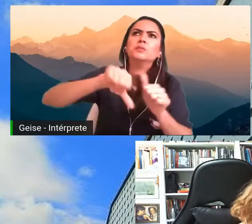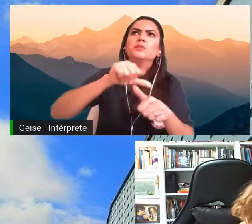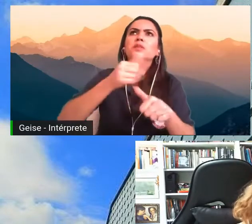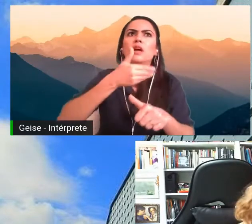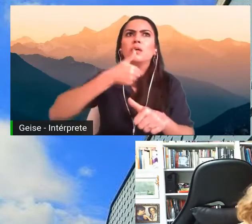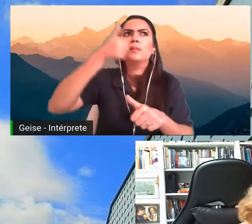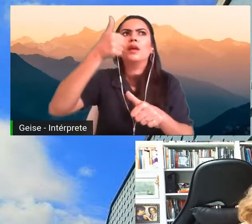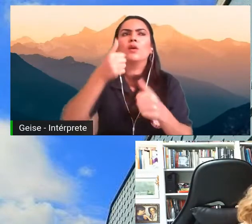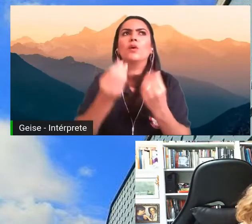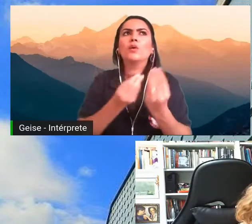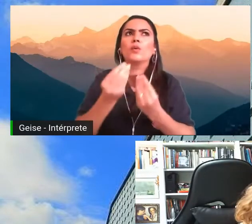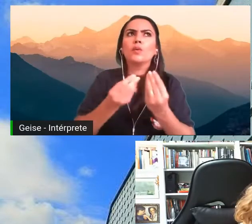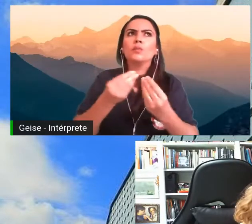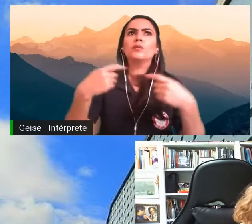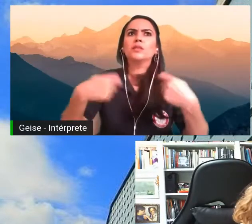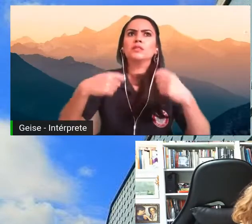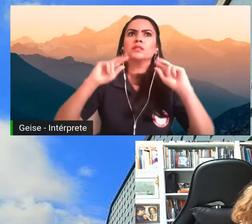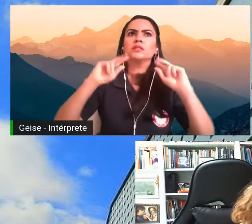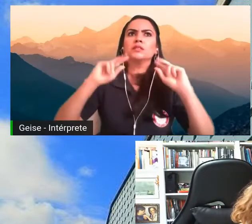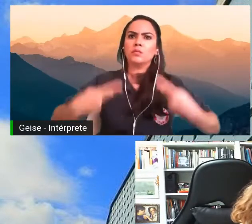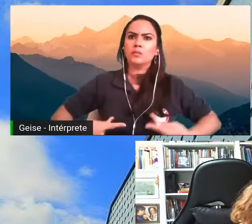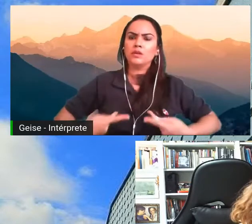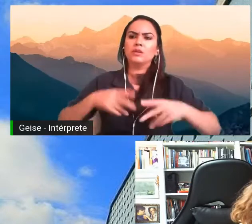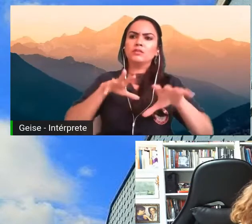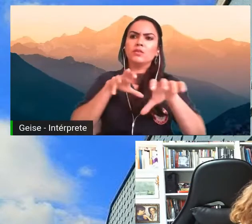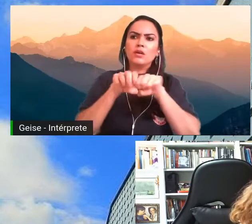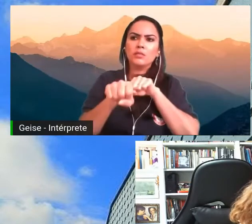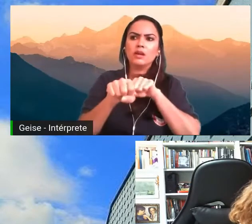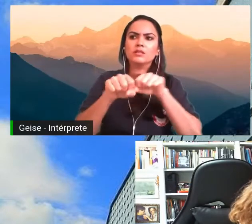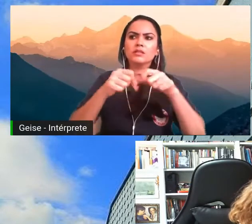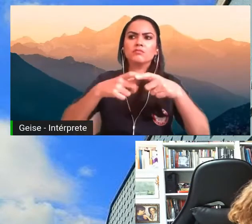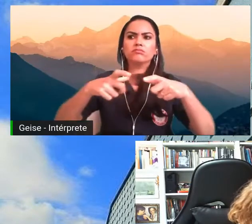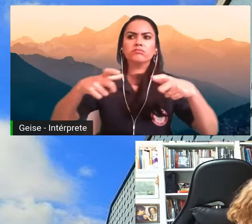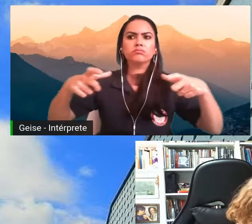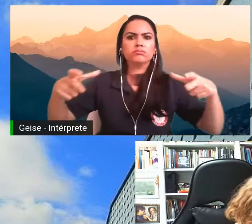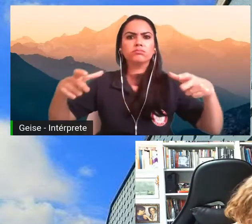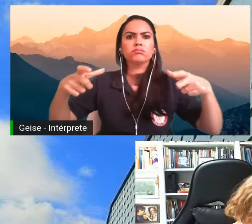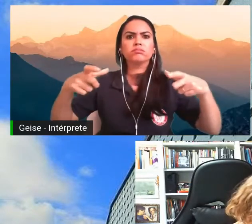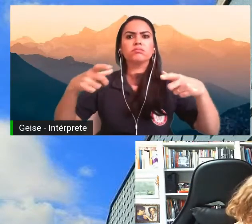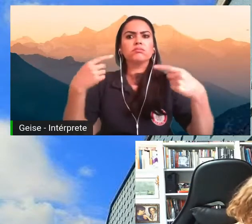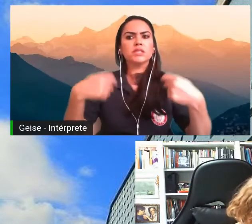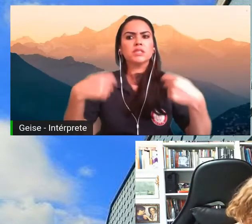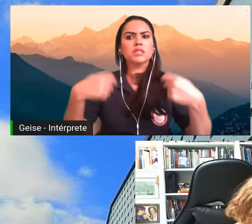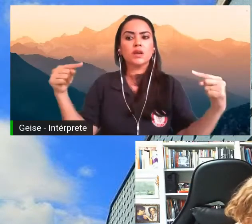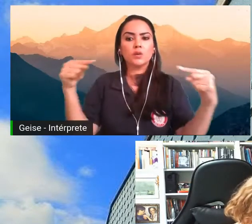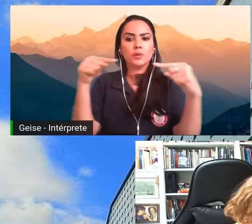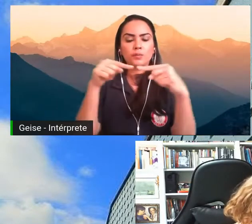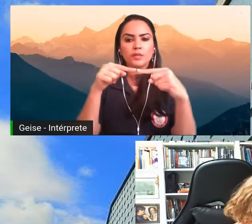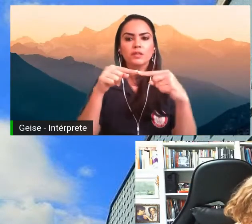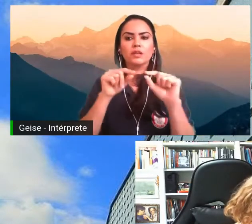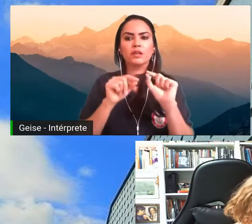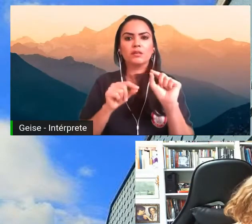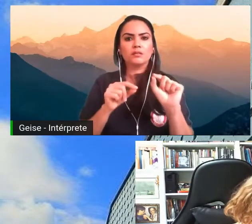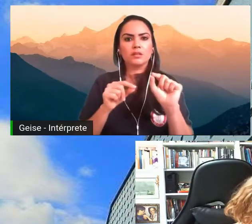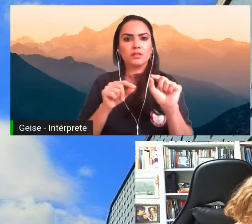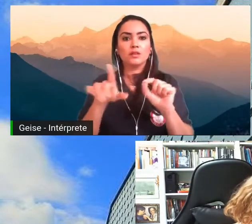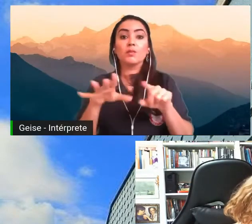mais ampliada, né, e resistindo, de alguma forma, aquilo que está muito bem, como a senhora diz,